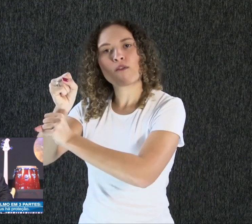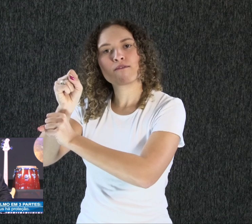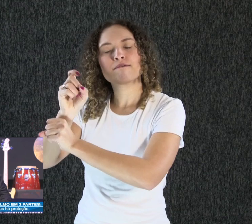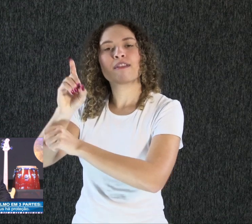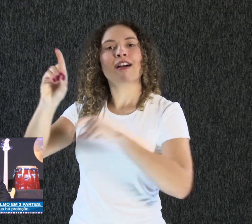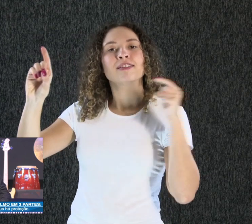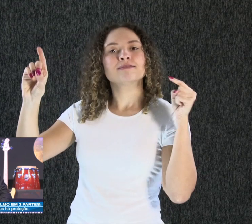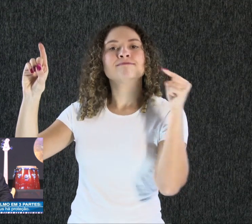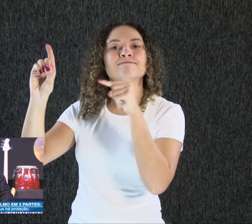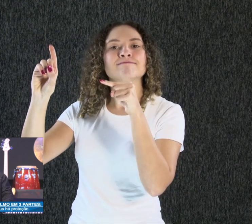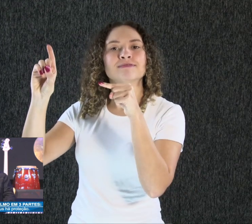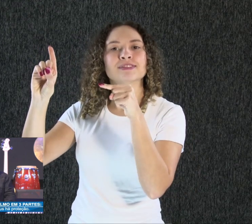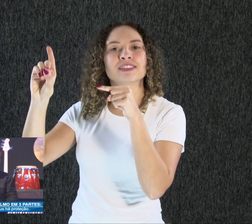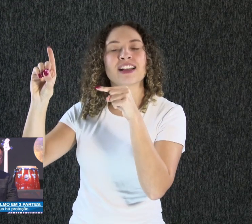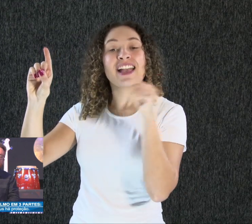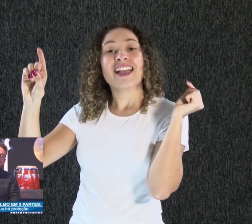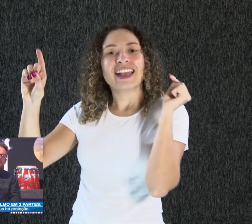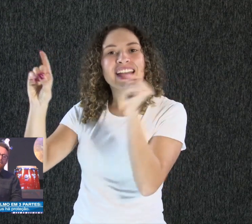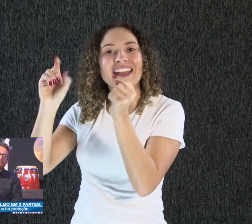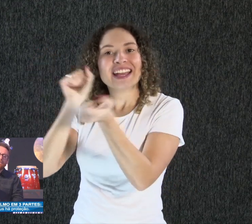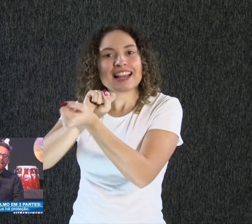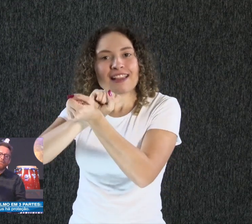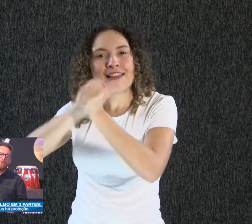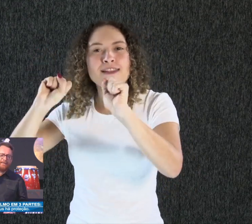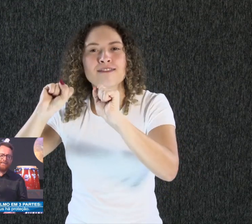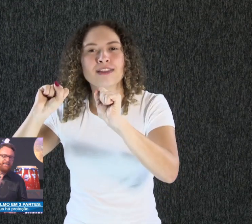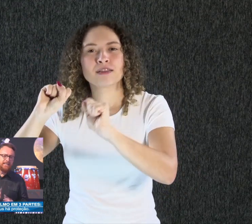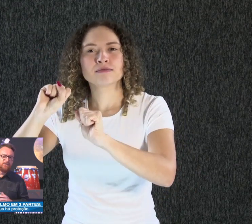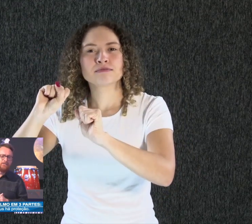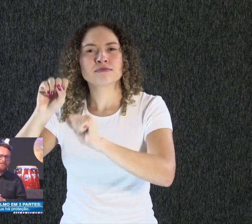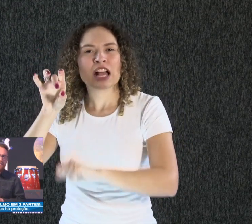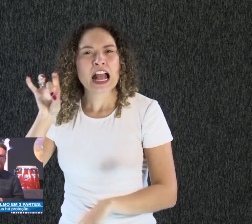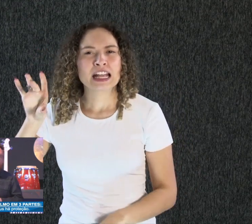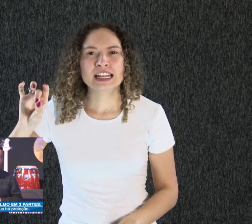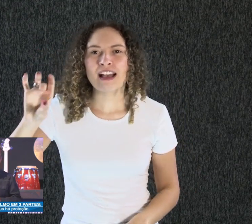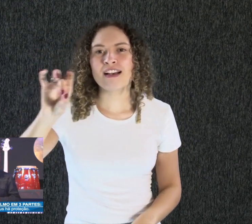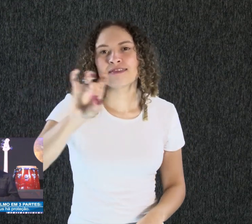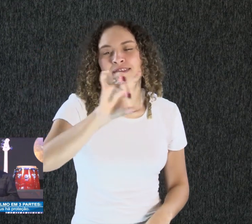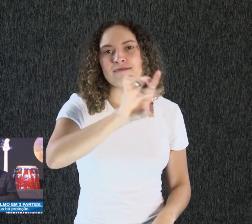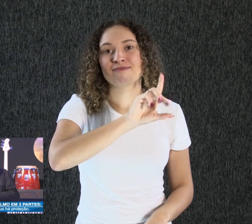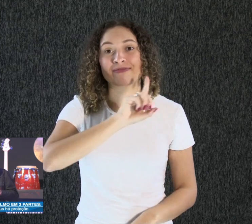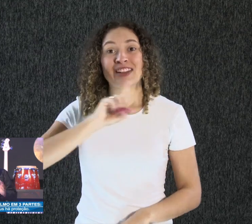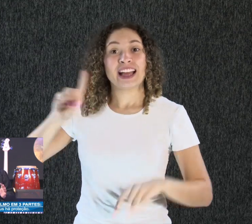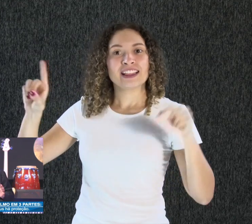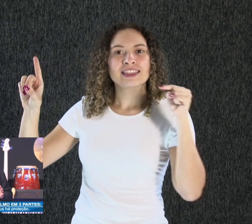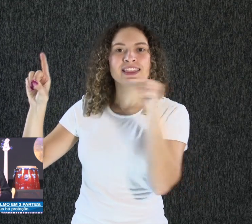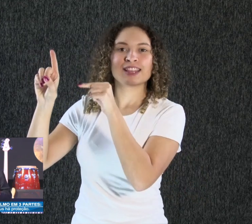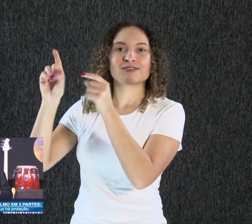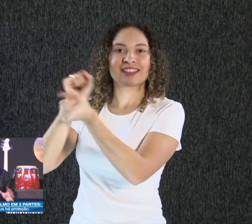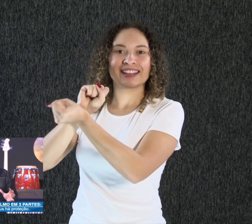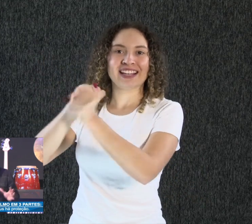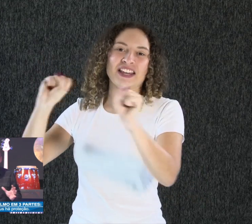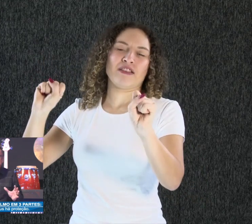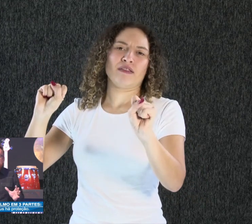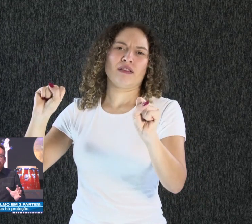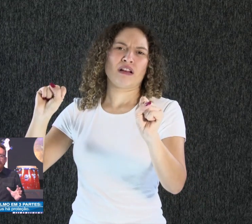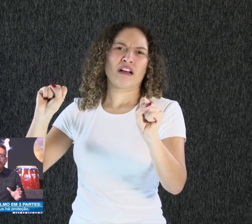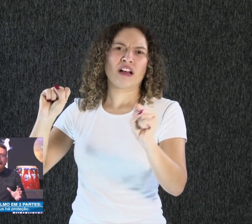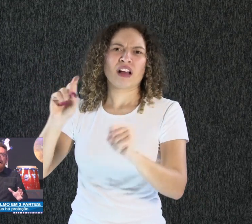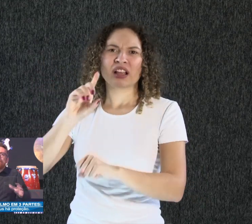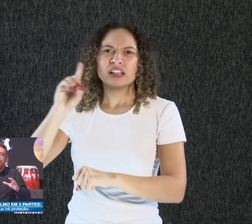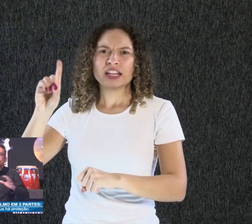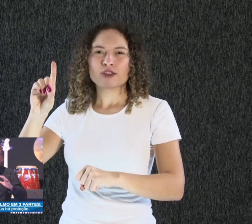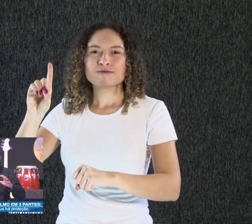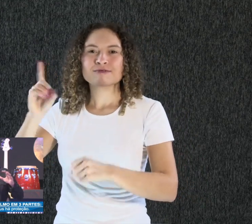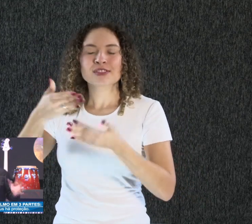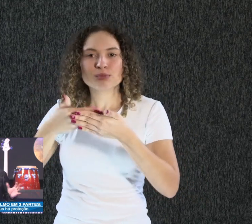em Deus, porque é Ele que te livra do laço do passarinheiro. Somente Ele, quando Ele livra,